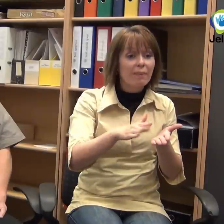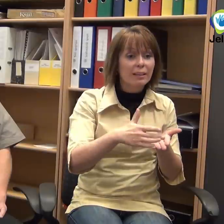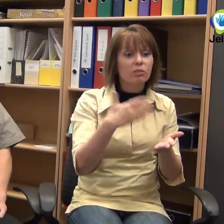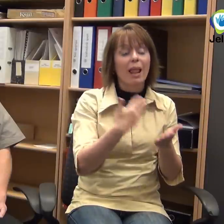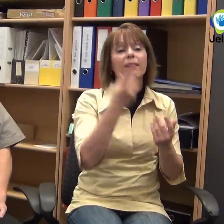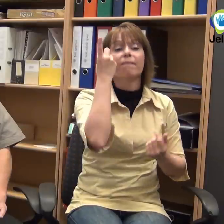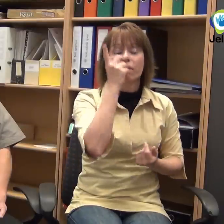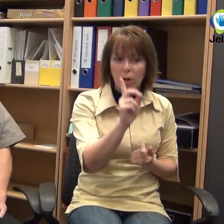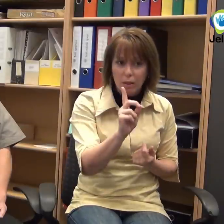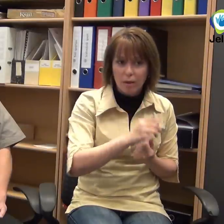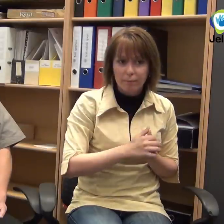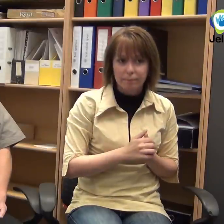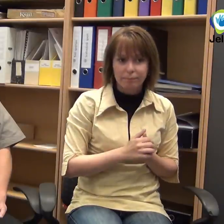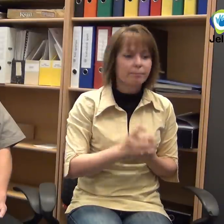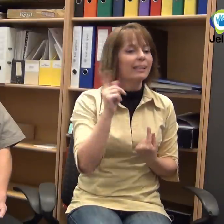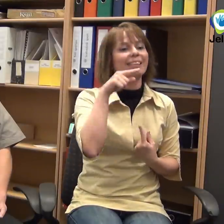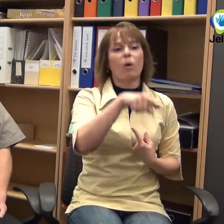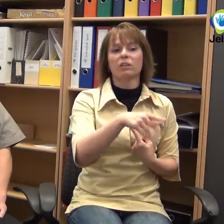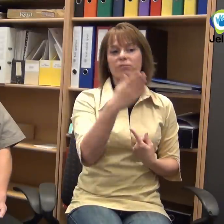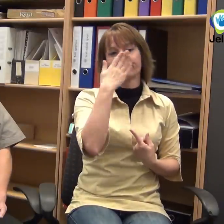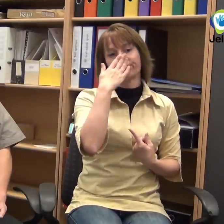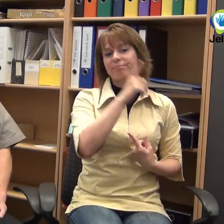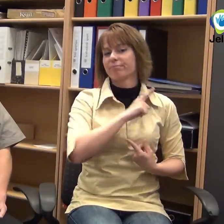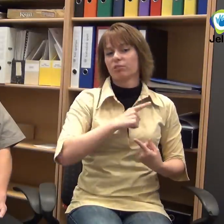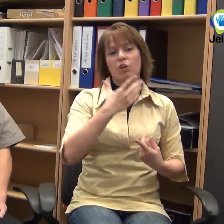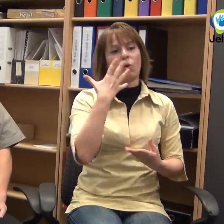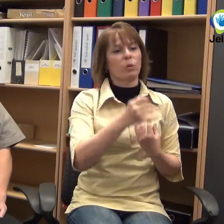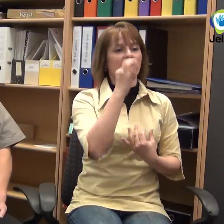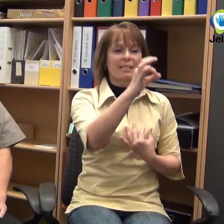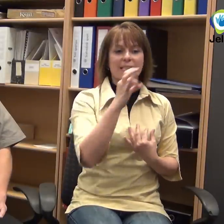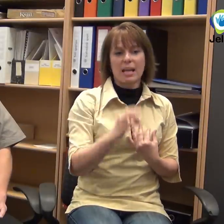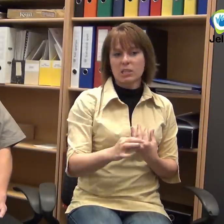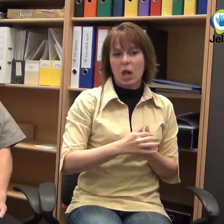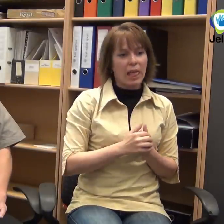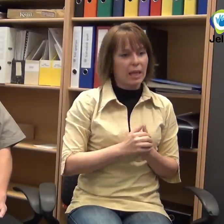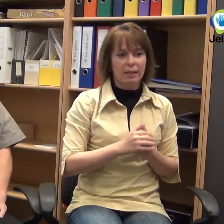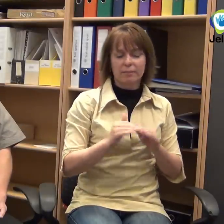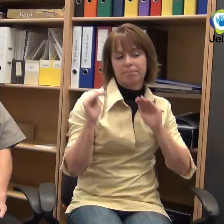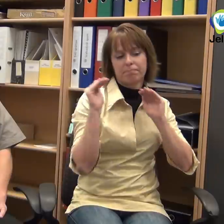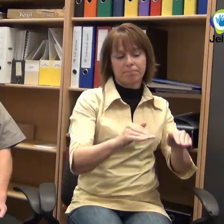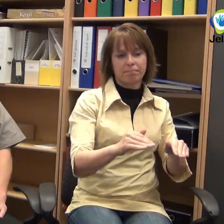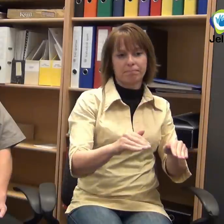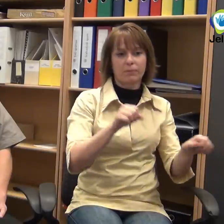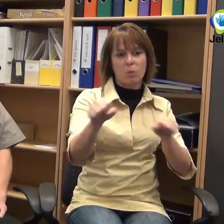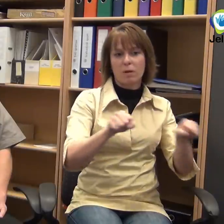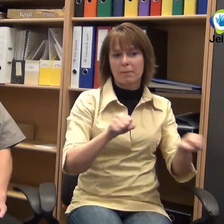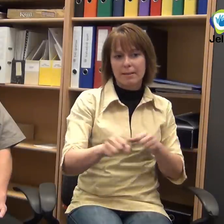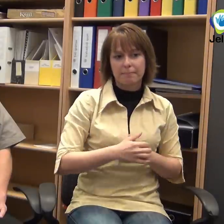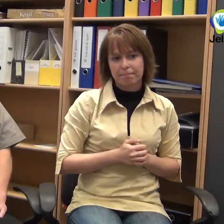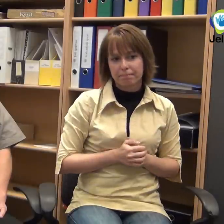volt, de ott is csak 50%-ot adott volna hozzá a